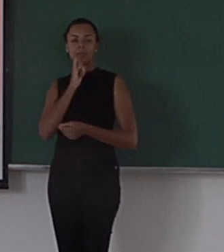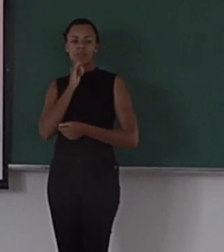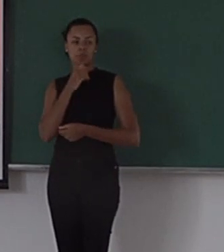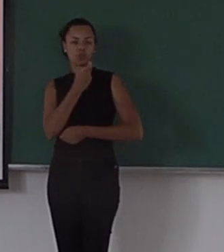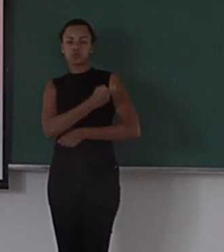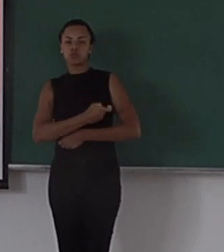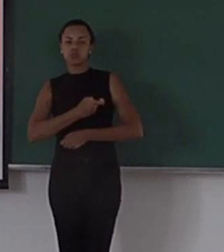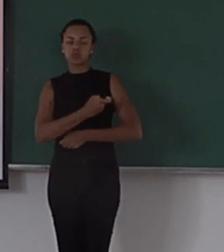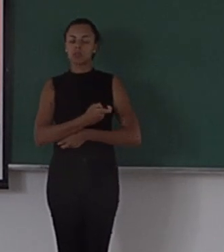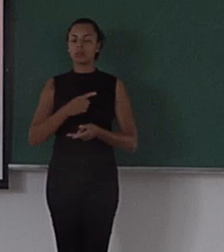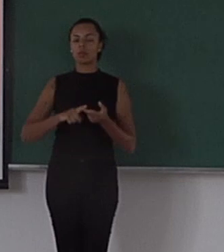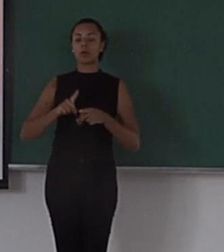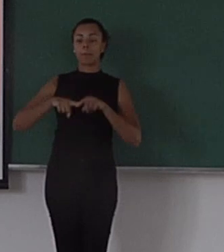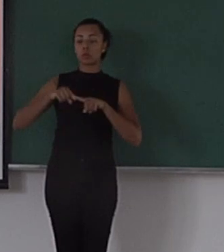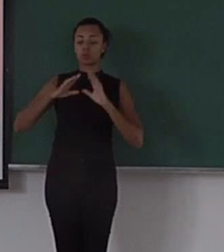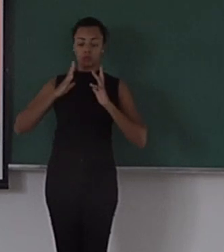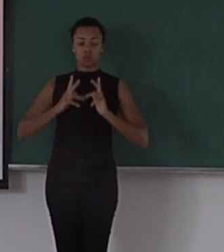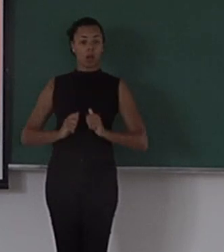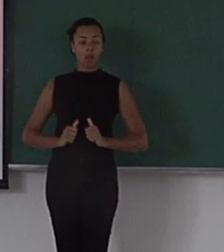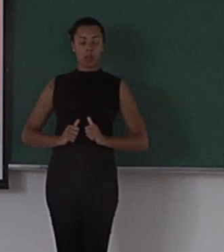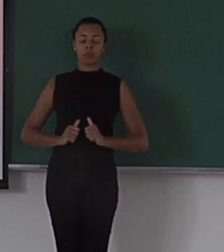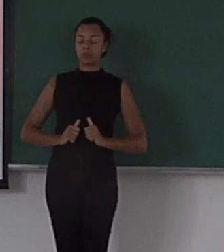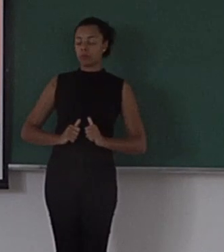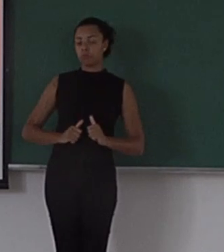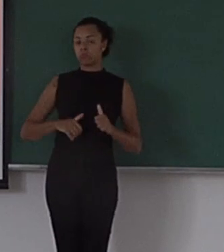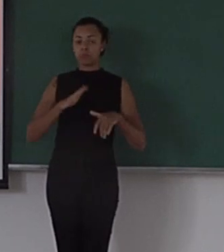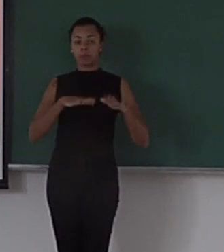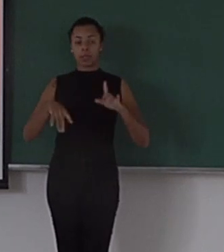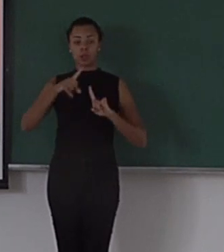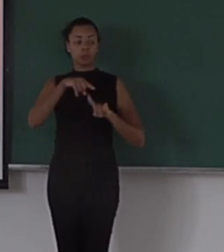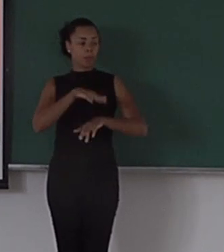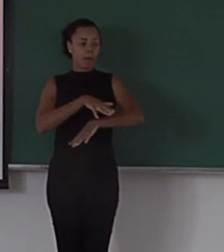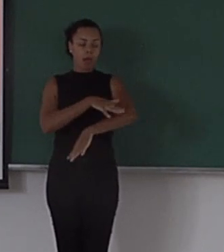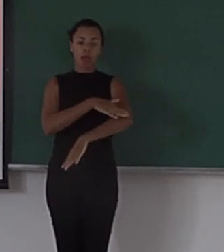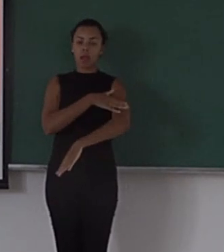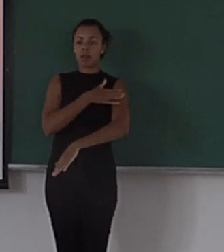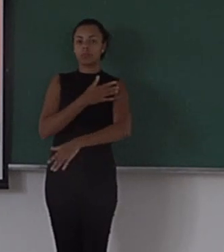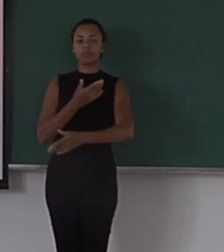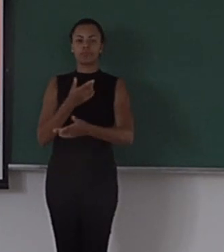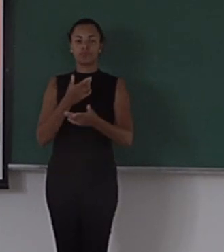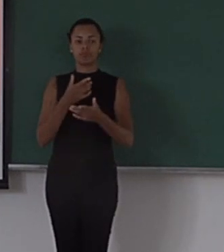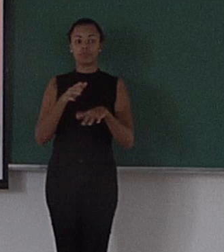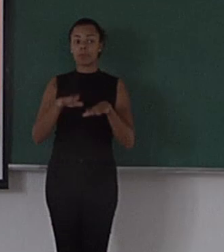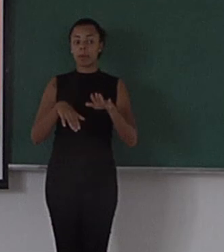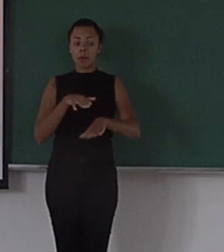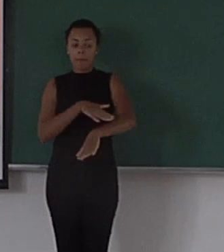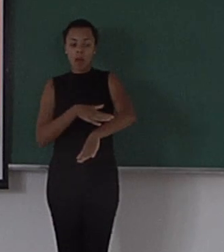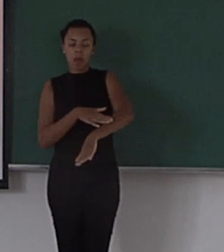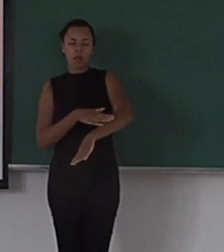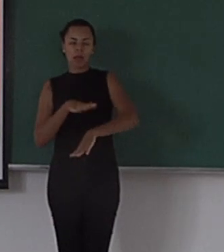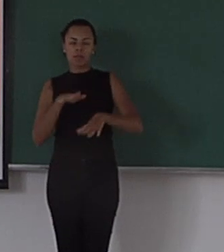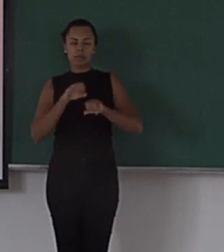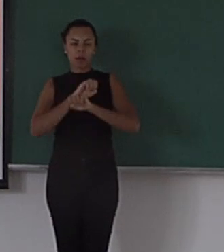de higiene, e também, dependendo do tipo de pele, do grau de classificação dessa pele, às vezes peles